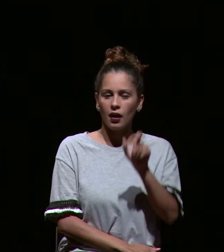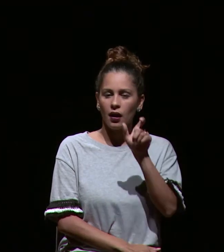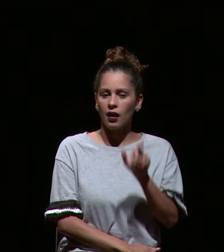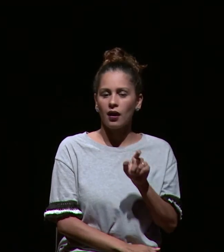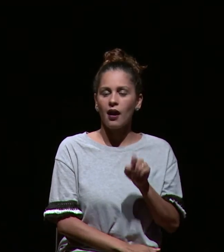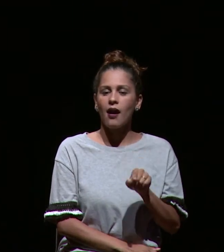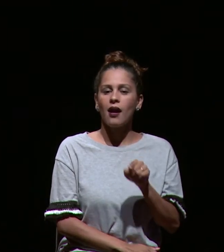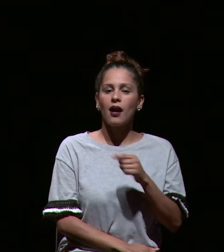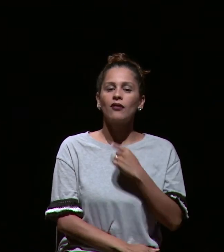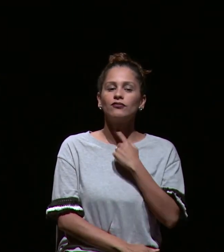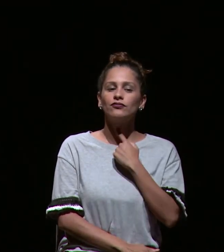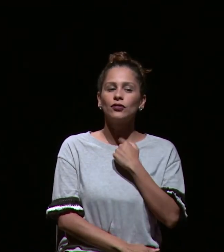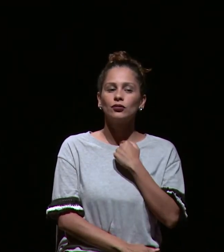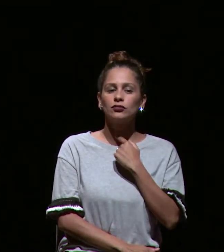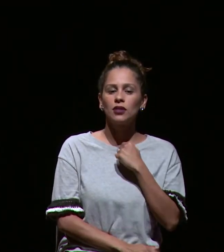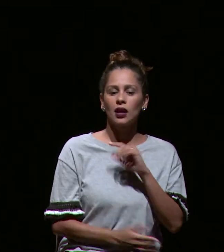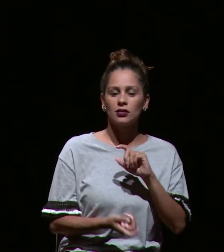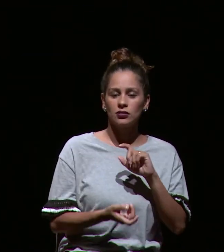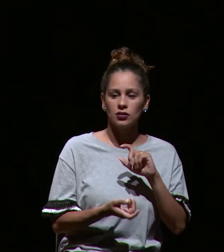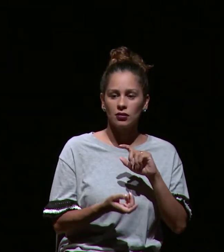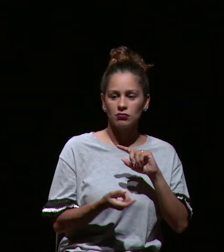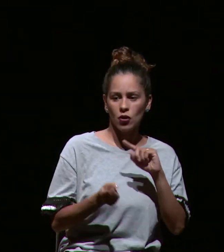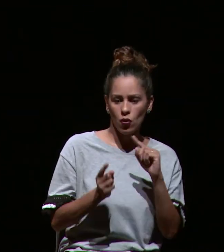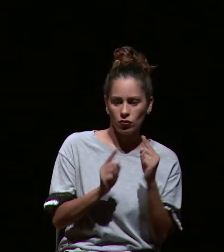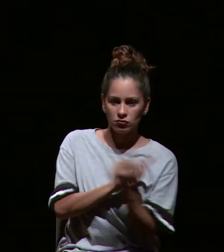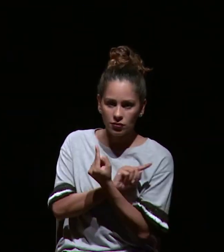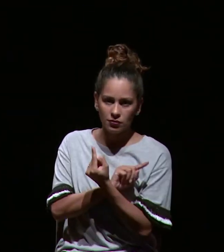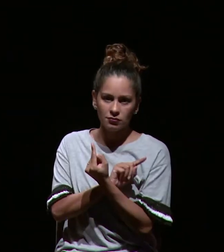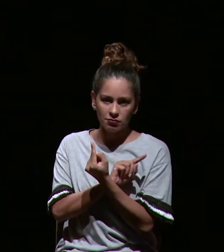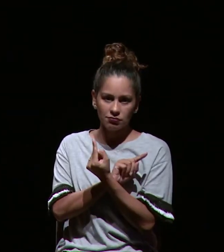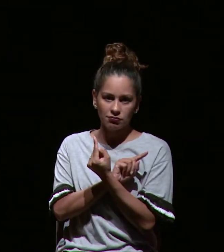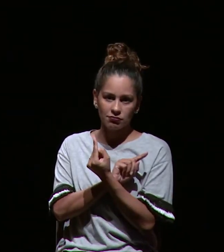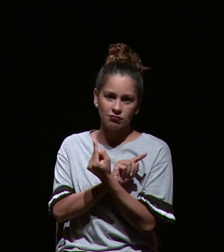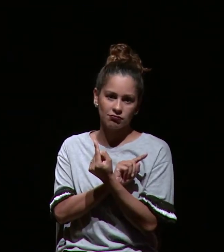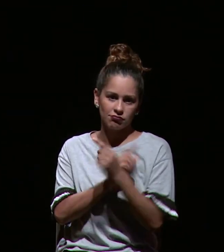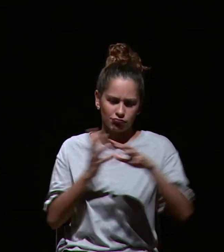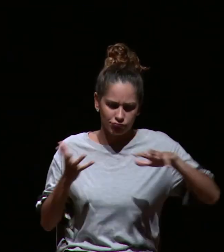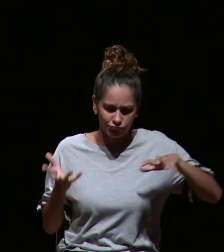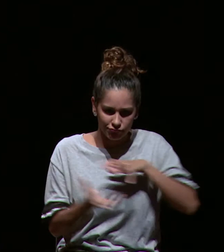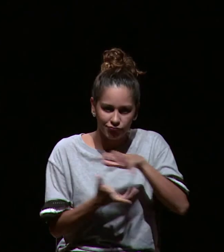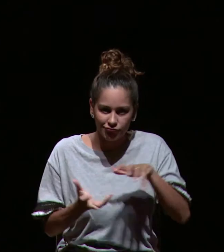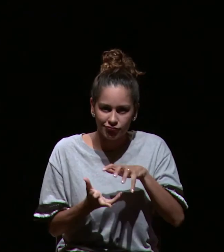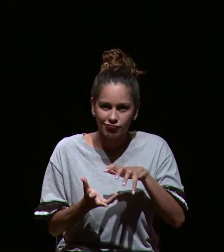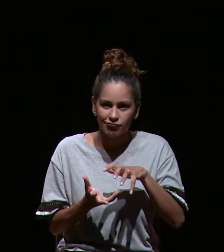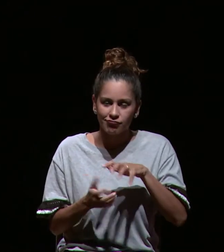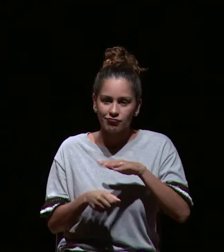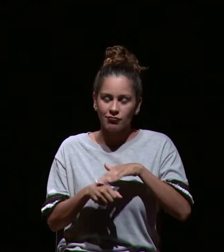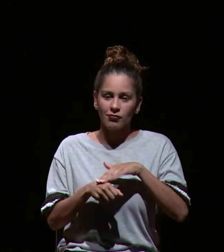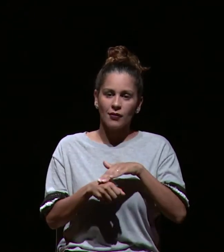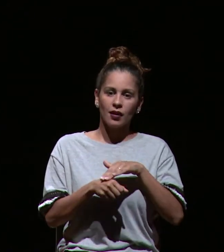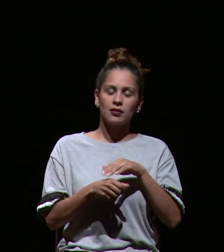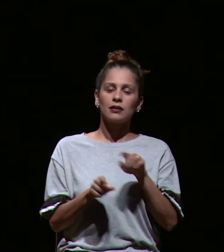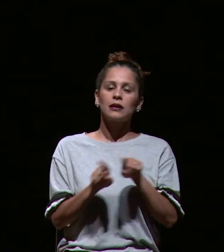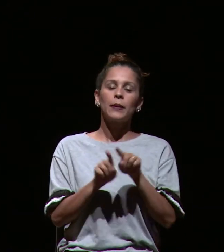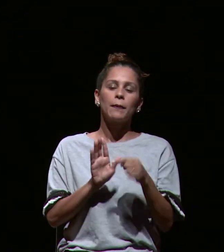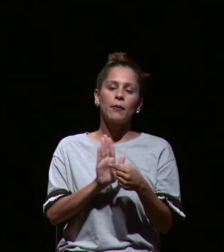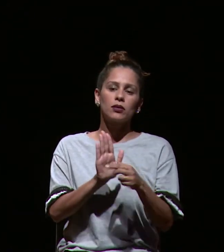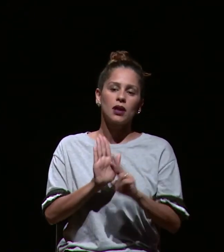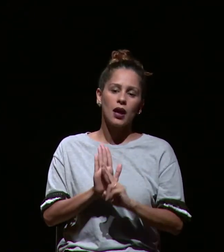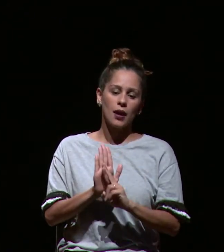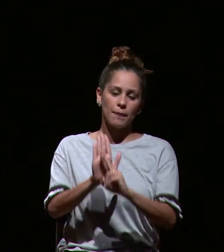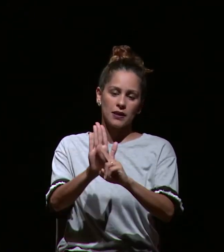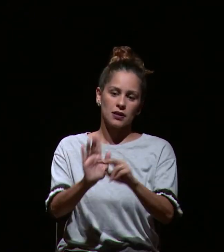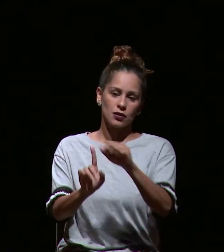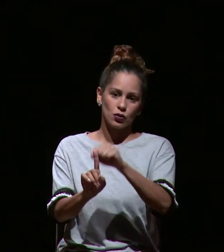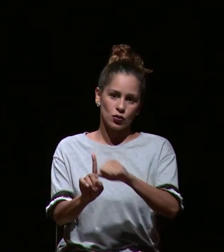destruir, desordenar a sociedade. Desejo esse que é capaz também de criar uma representação da sociedade, como se ela tivesse virado